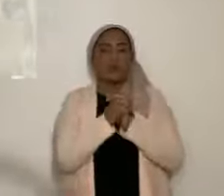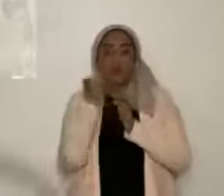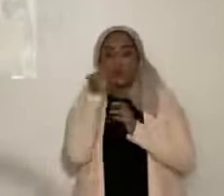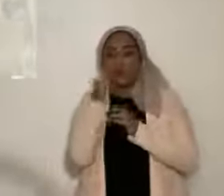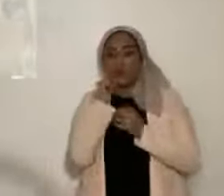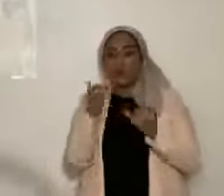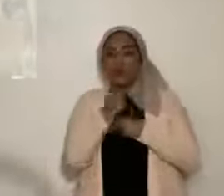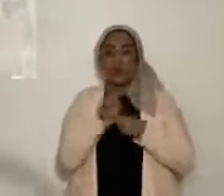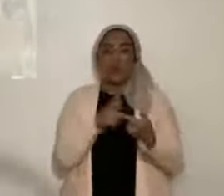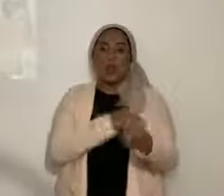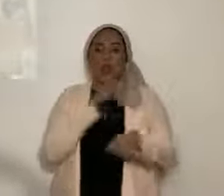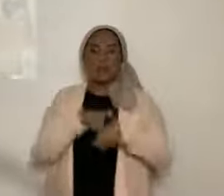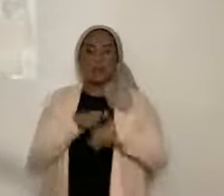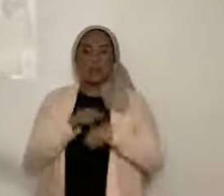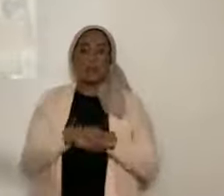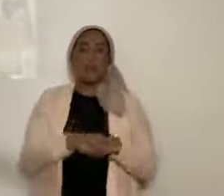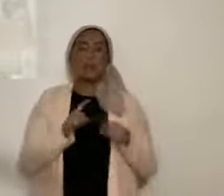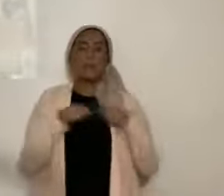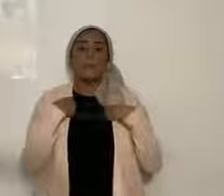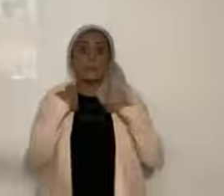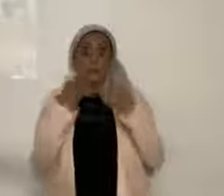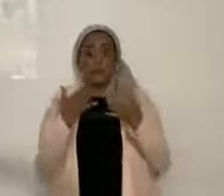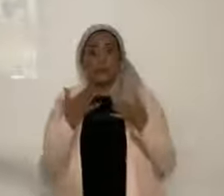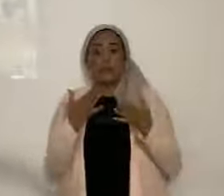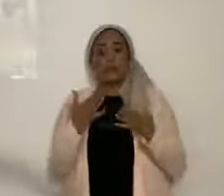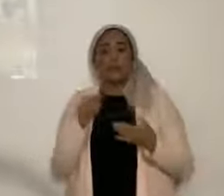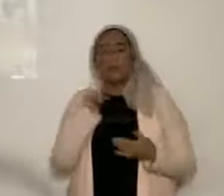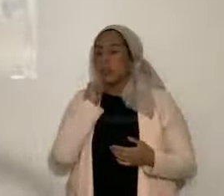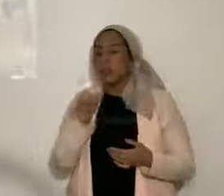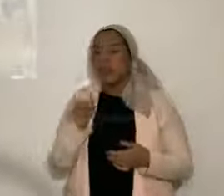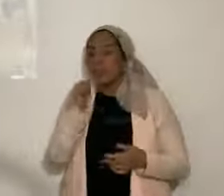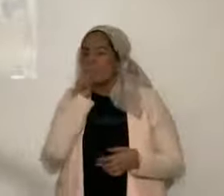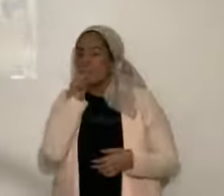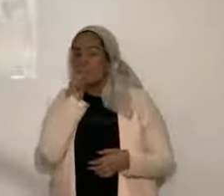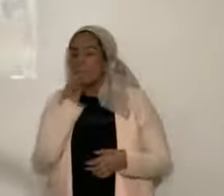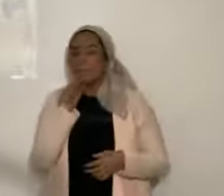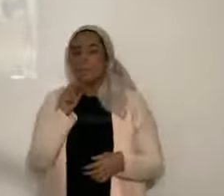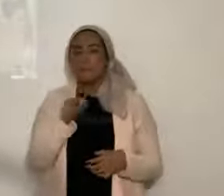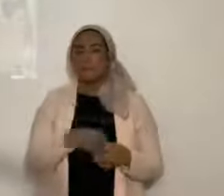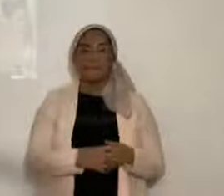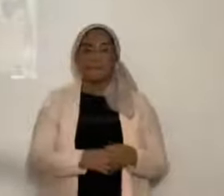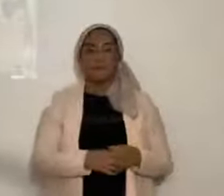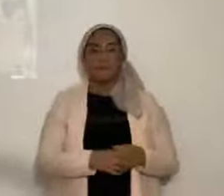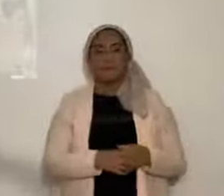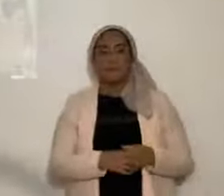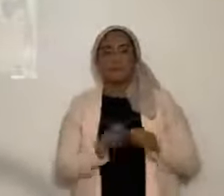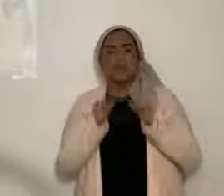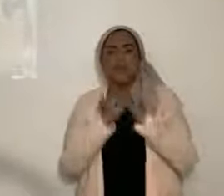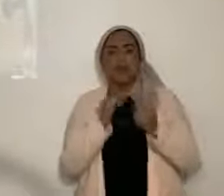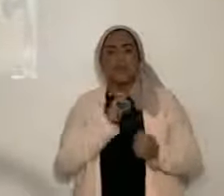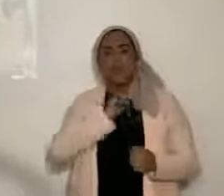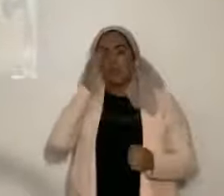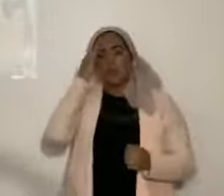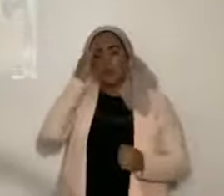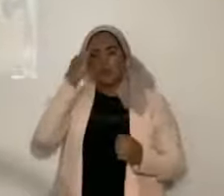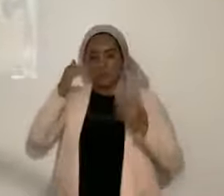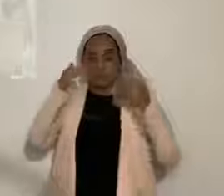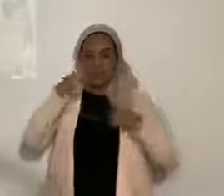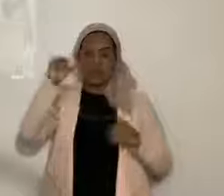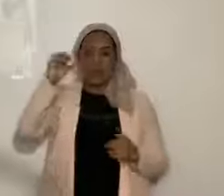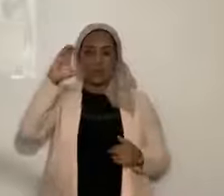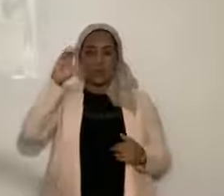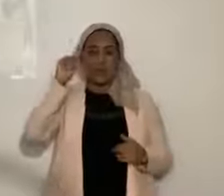a extender mucho. Pero les digo que no será en silencio. ¿Cómo lo sé? Vamos a Hechos.